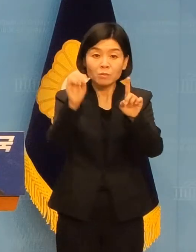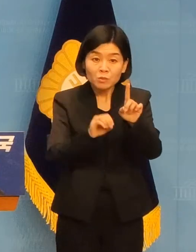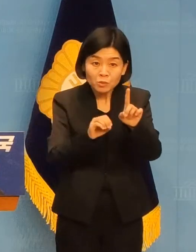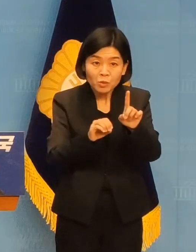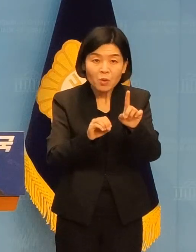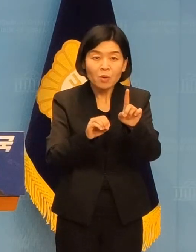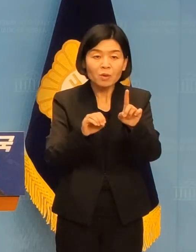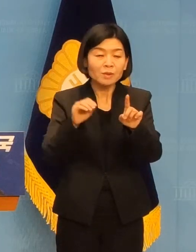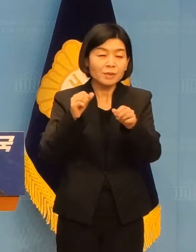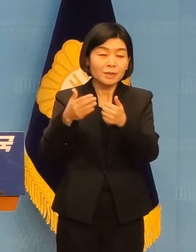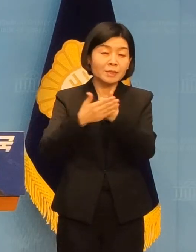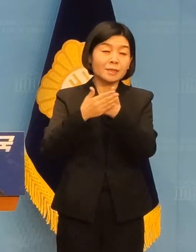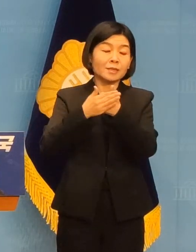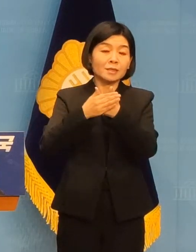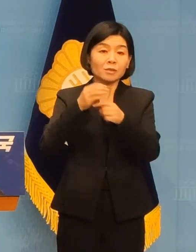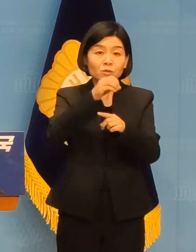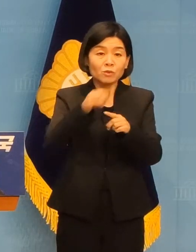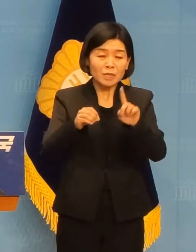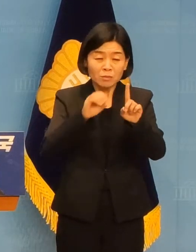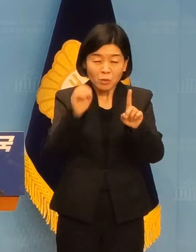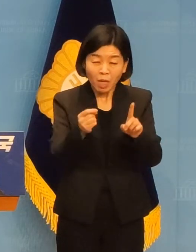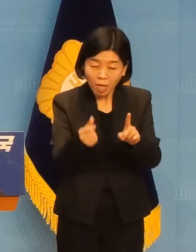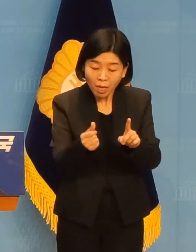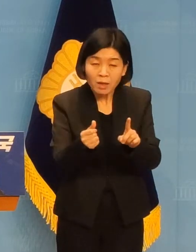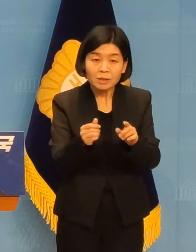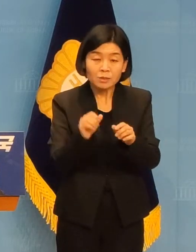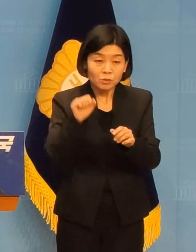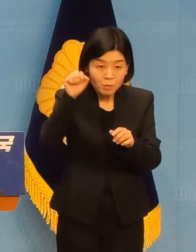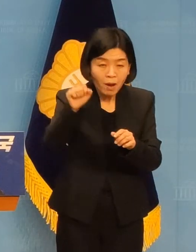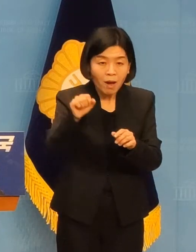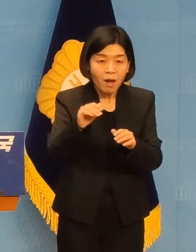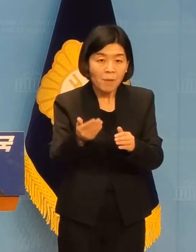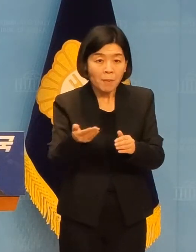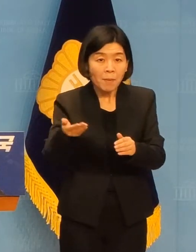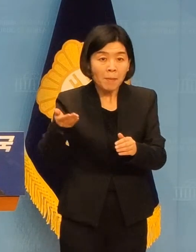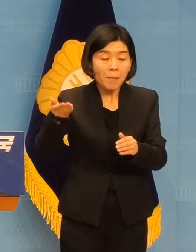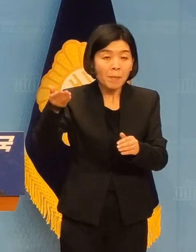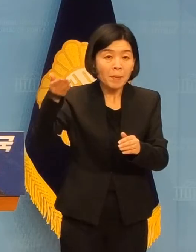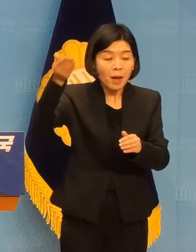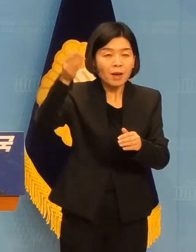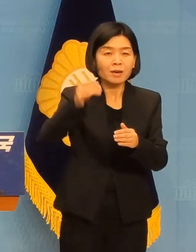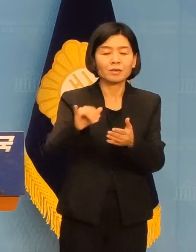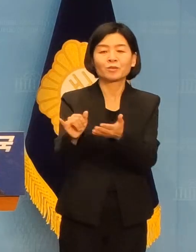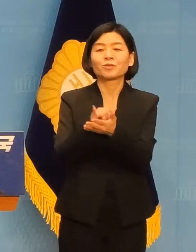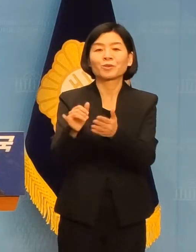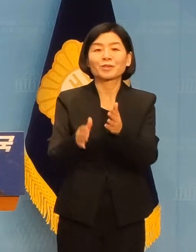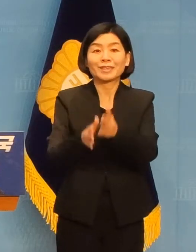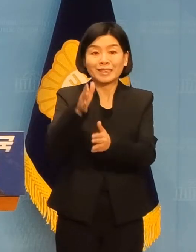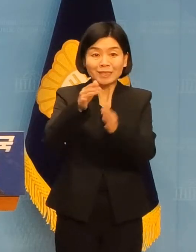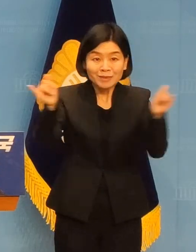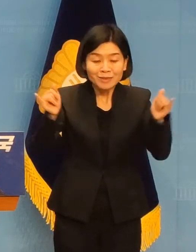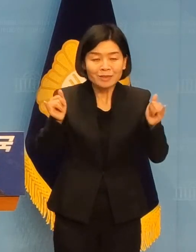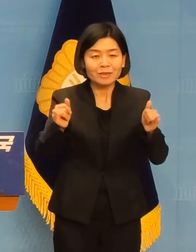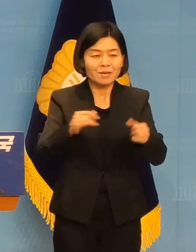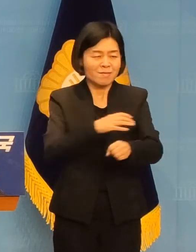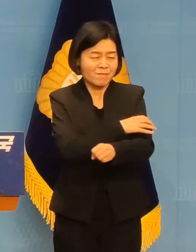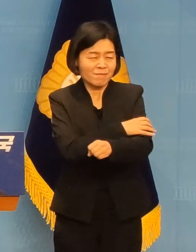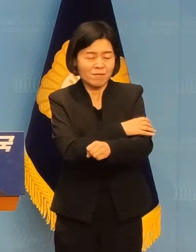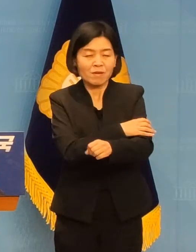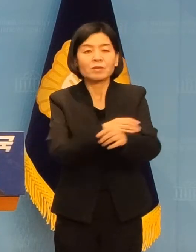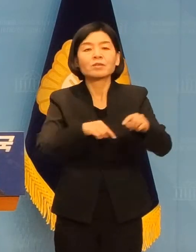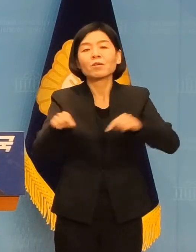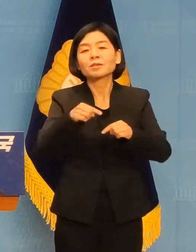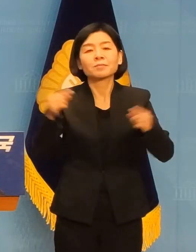시장을 선택했습니다. 뉴욕 시민은 기득권을 위한 정치를 버리고 서민과 청년의